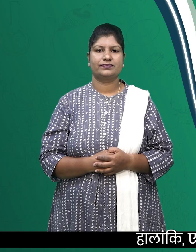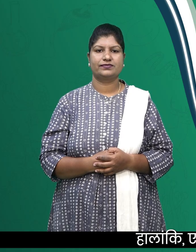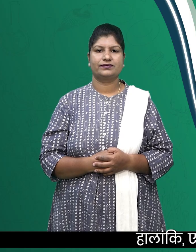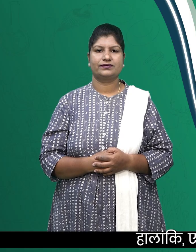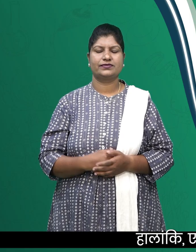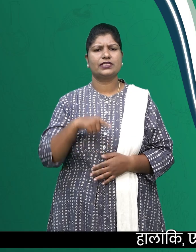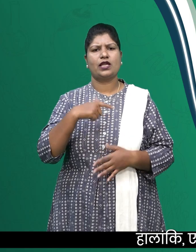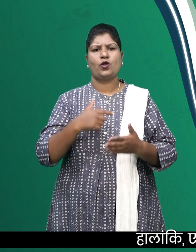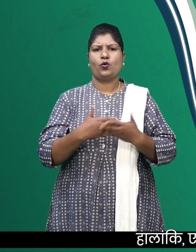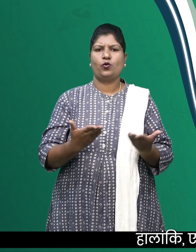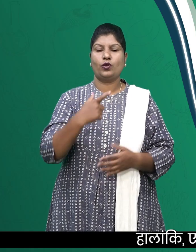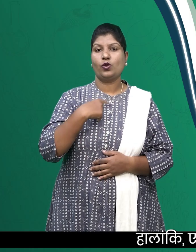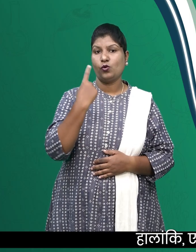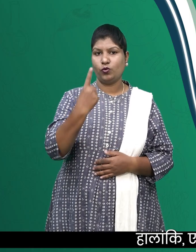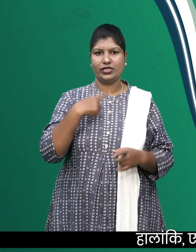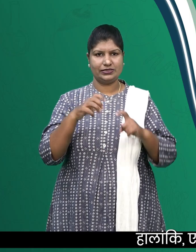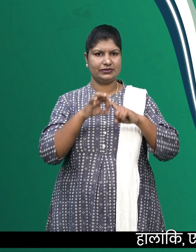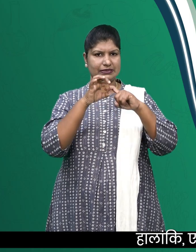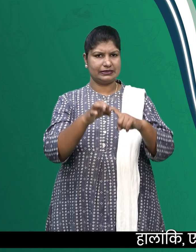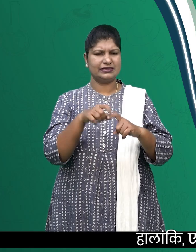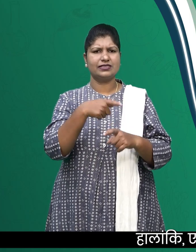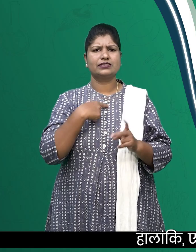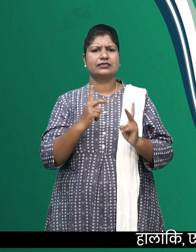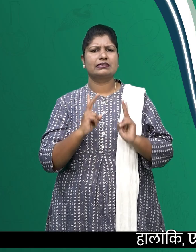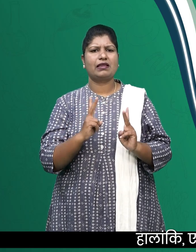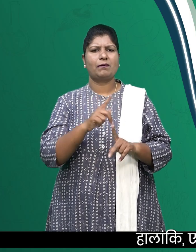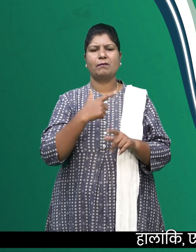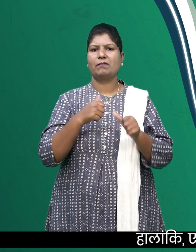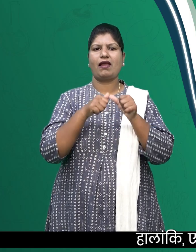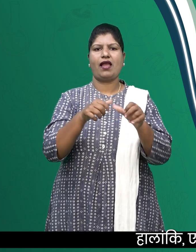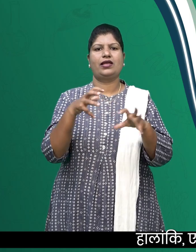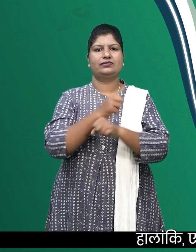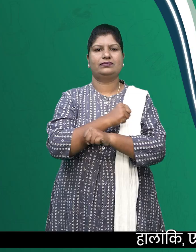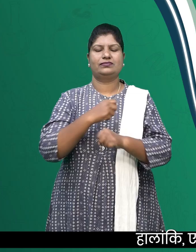हालांकि एक सवाल अभी भी अनुत्तरित रहा।